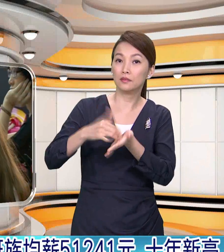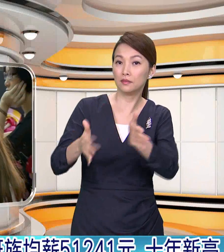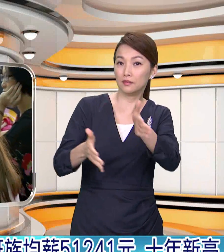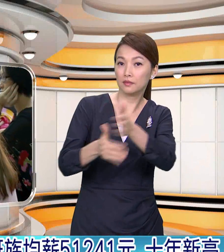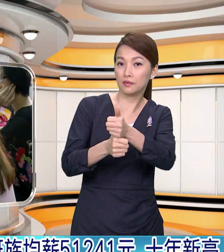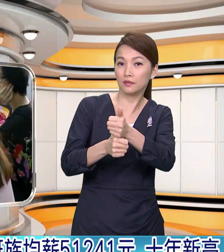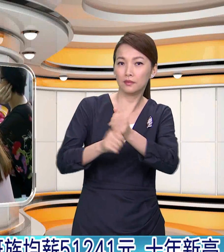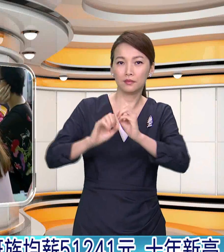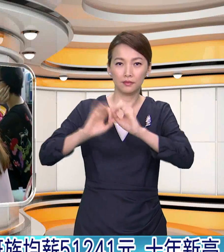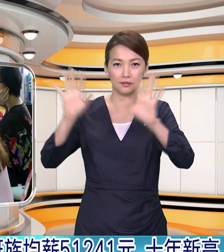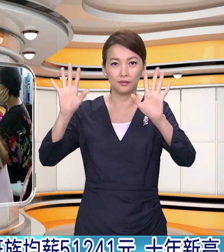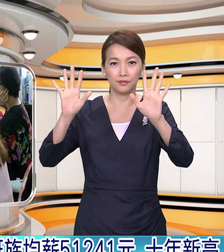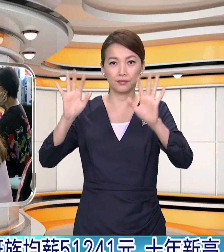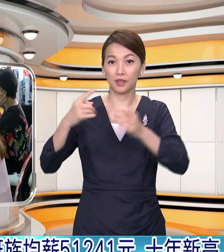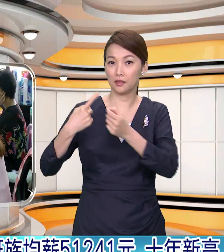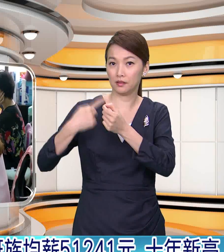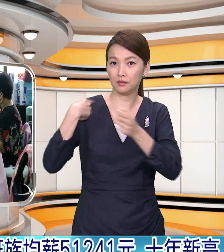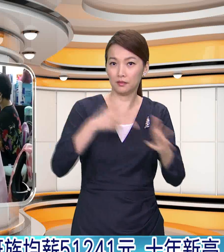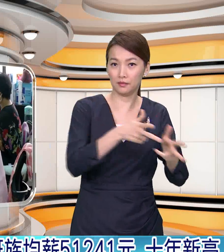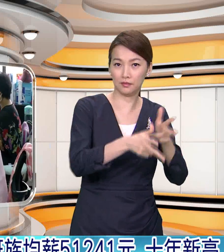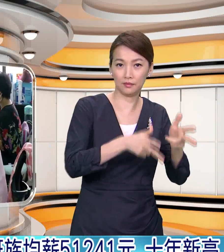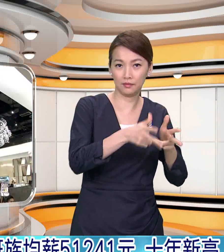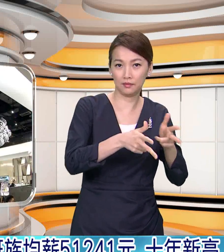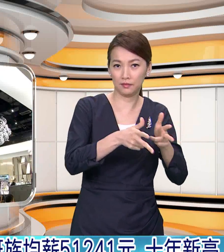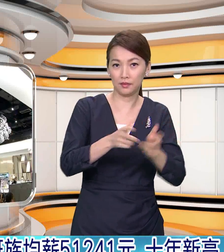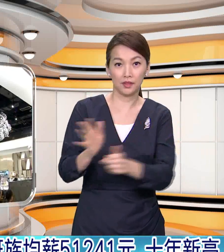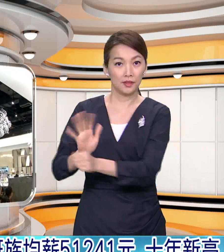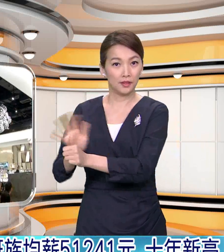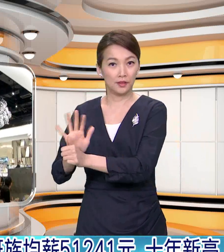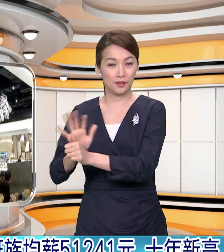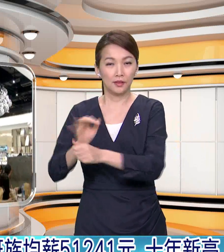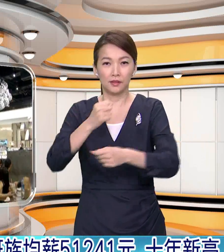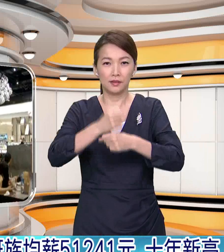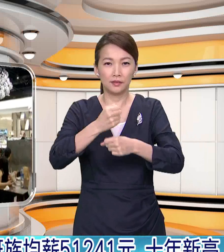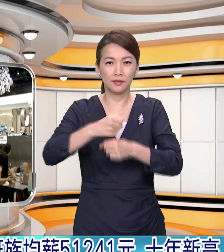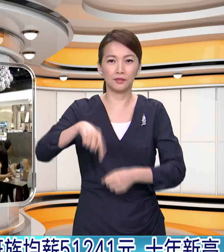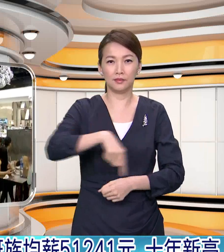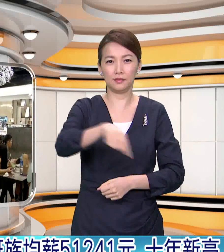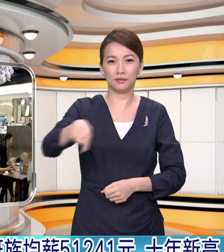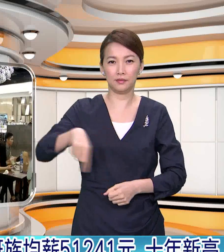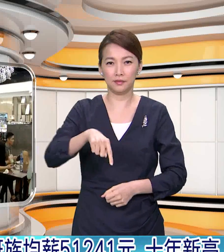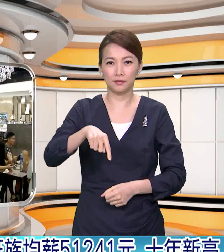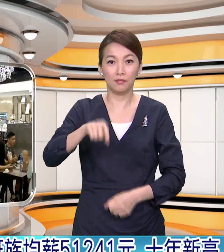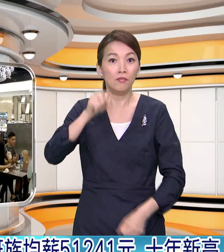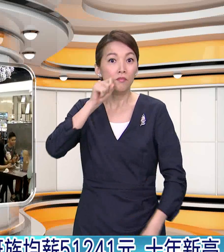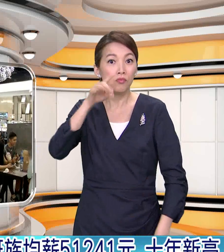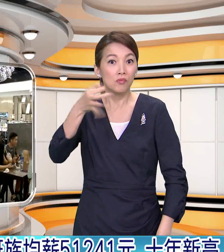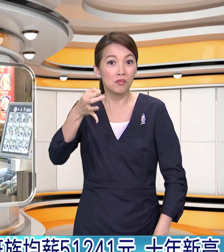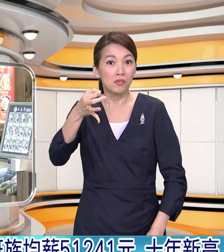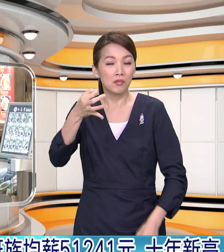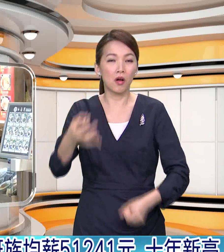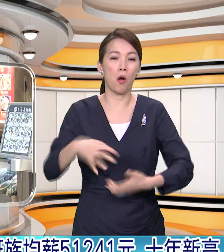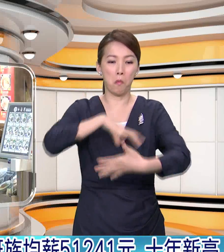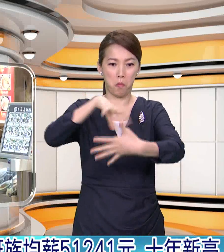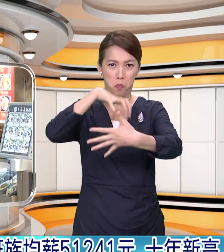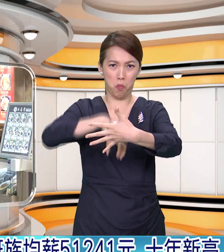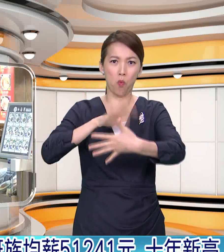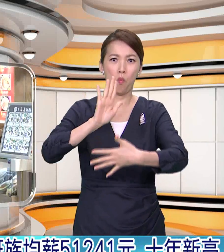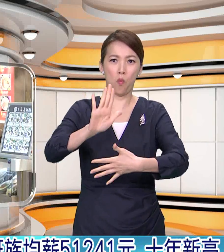主计总处公布去年我国工业及服务业全职上班族薪资，包含奖金还有加班